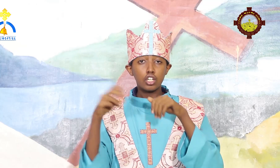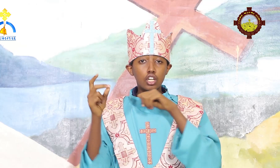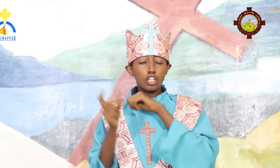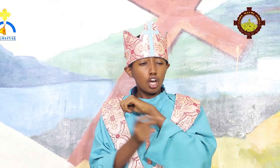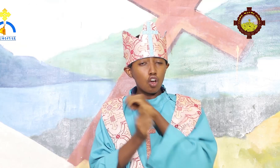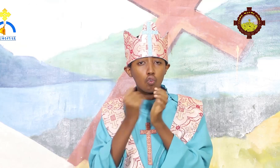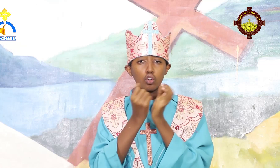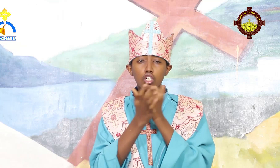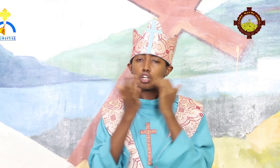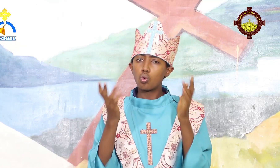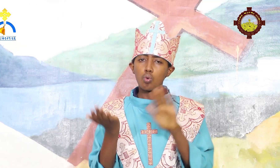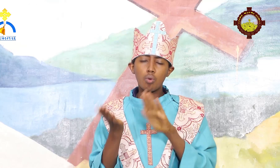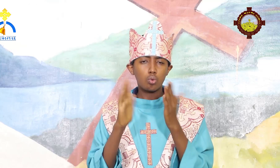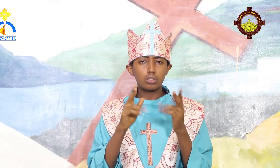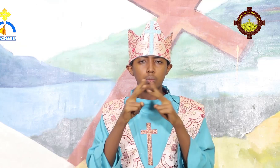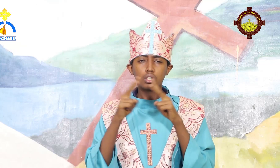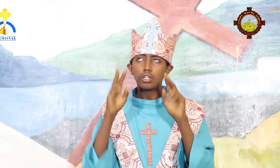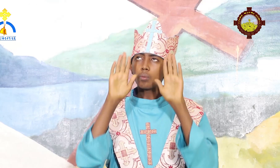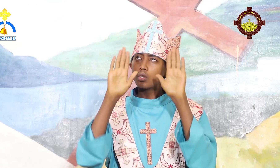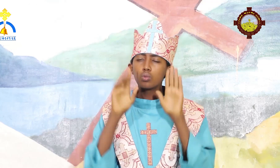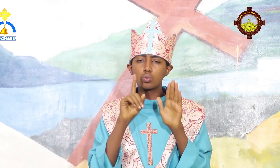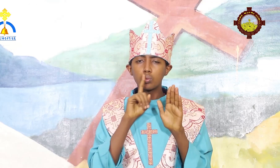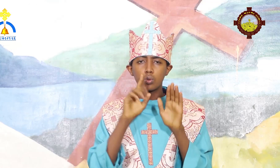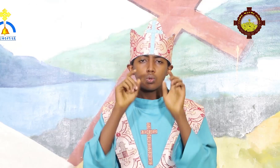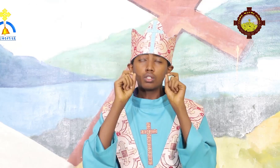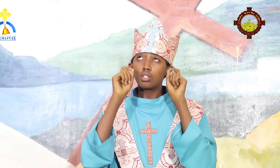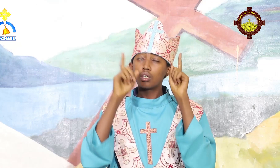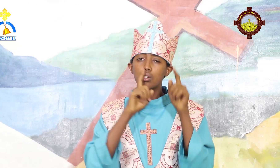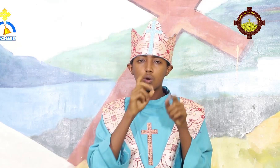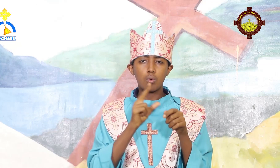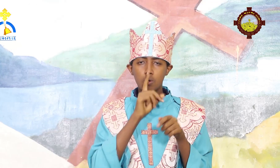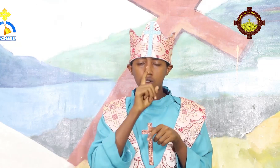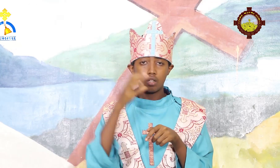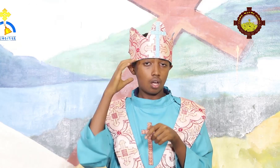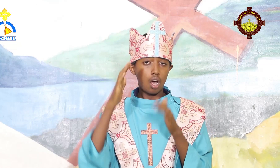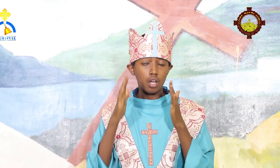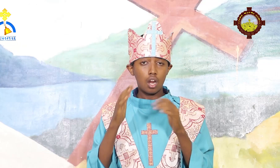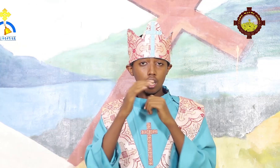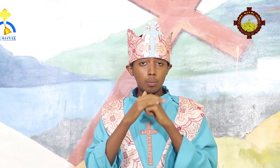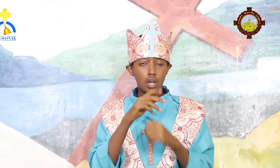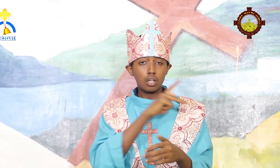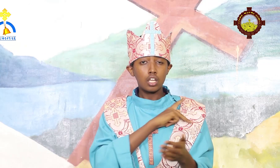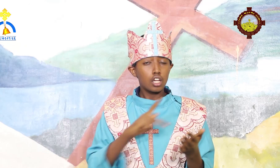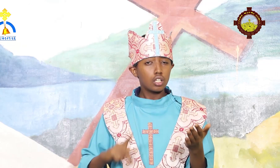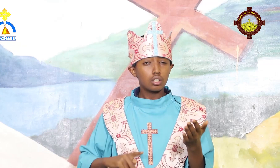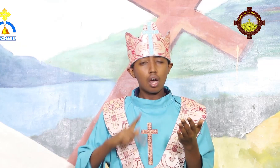ተገርፎ ተሰቅሎ መሞት በጣሙን እጹብ ነው ድንቅ ነው በእውነት የሃያላን አምላክ የነገስታት